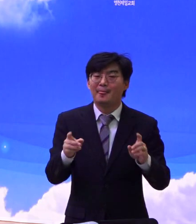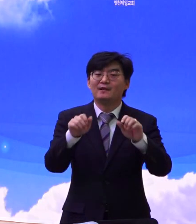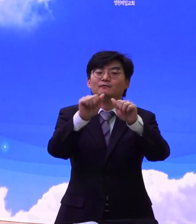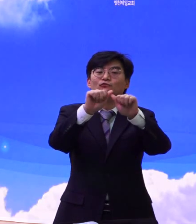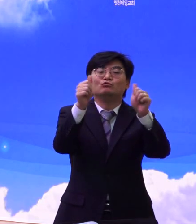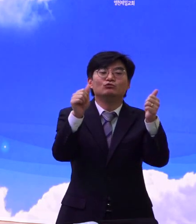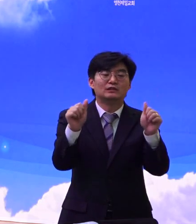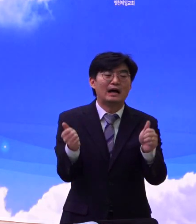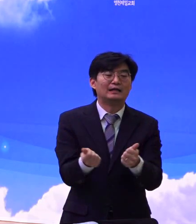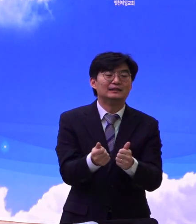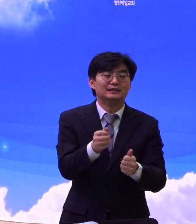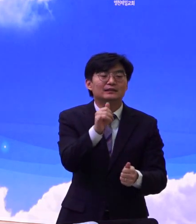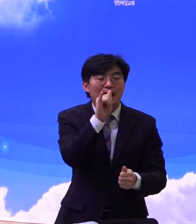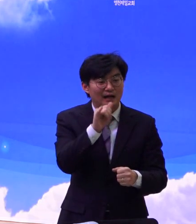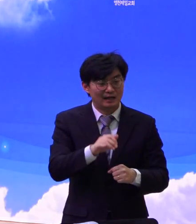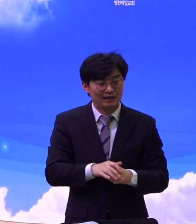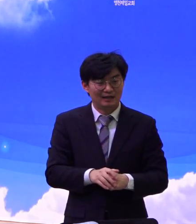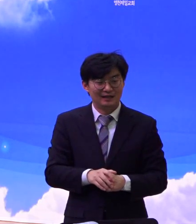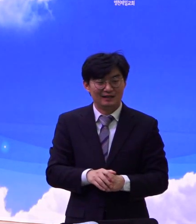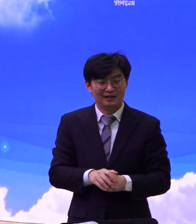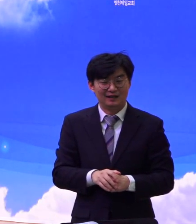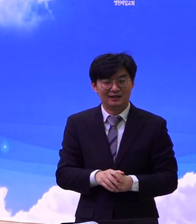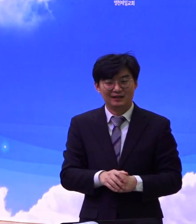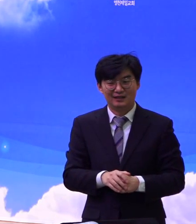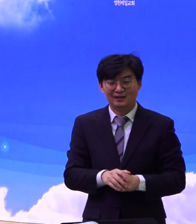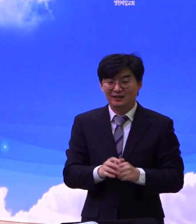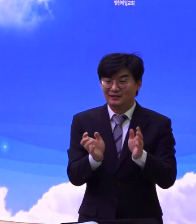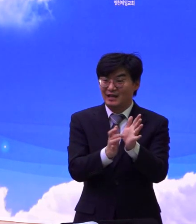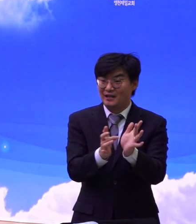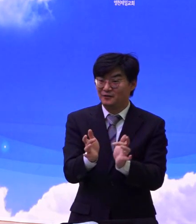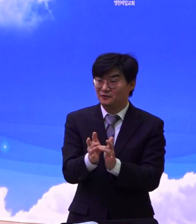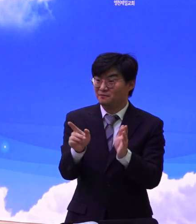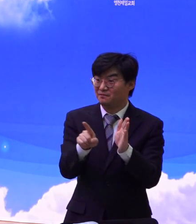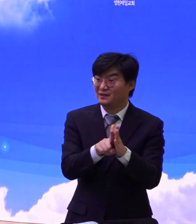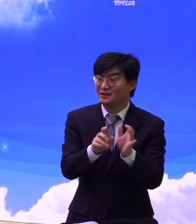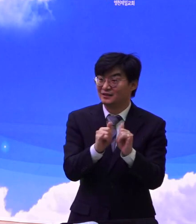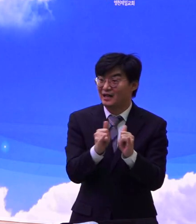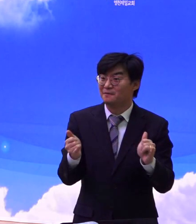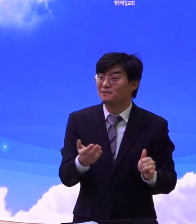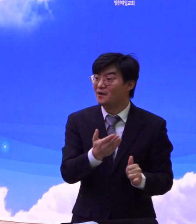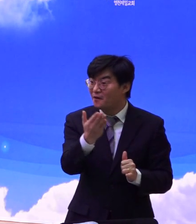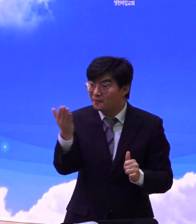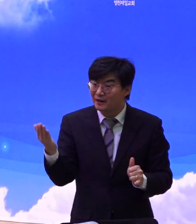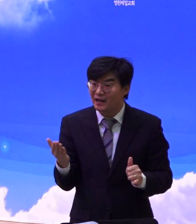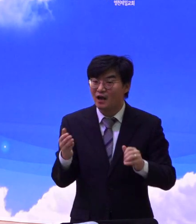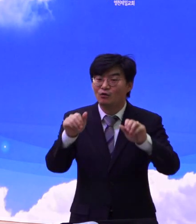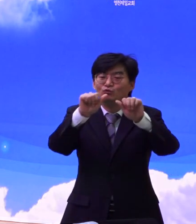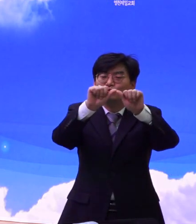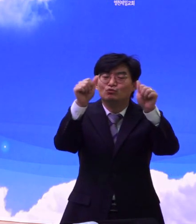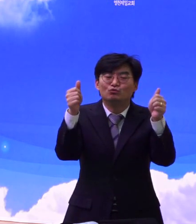그리스도인들 안에 우상이 있다 하는 것을 전제하면서 그것에 대해서 이렇게 얘기했습니다.